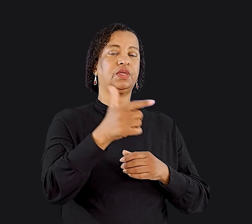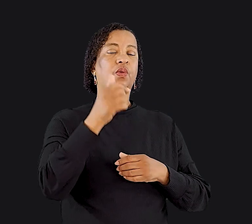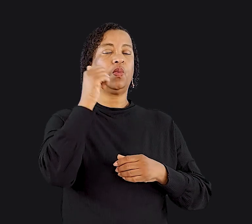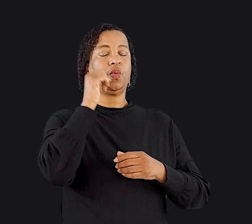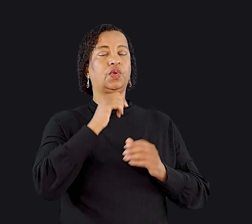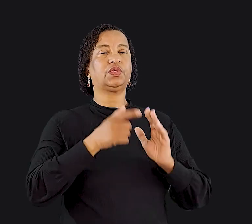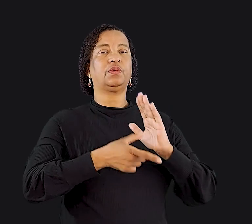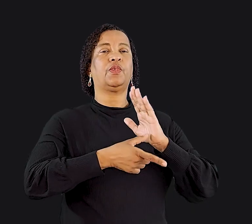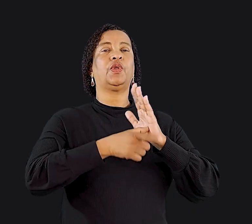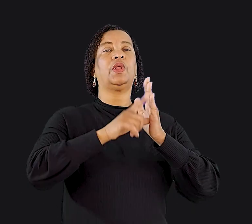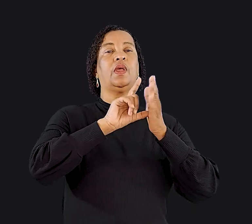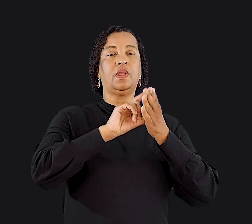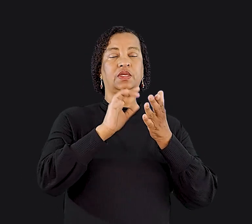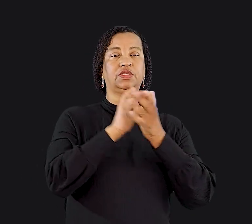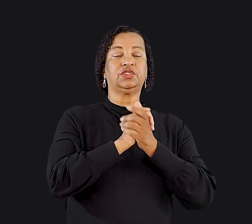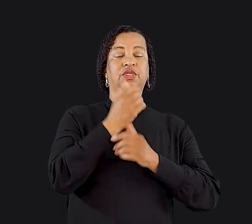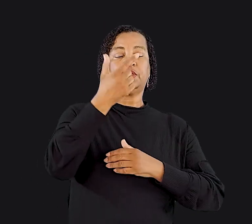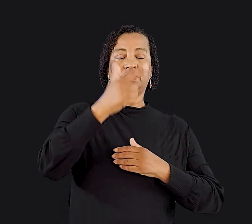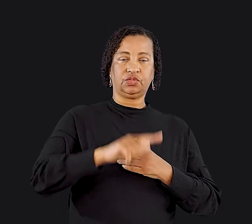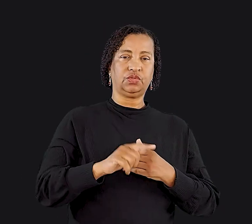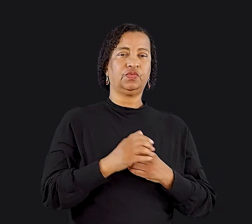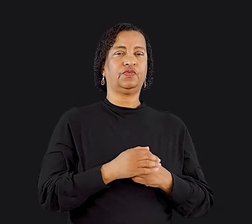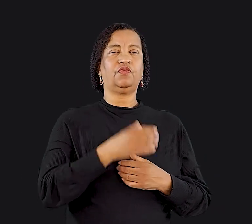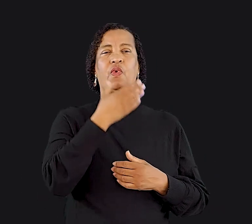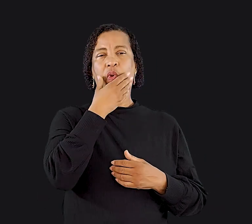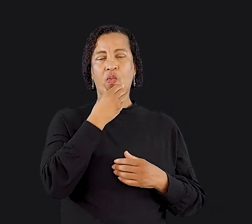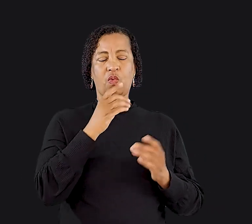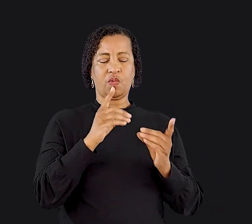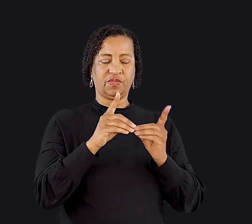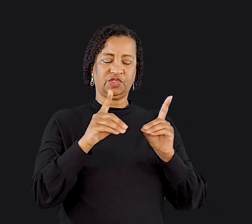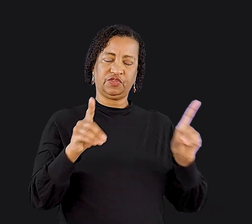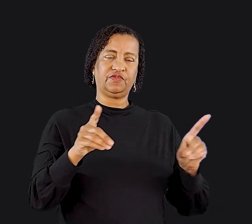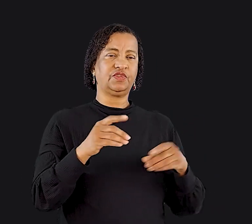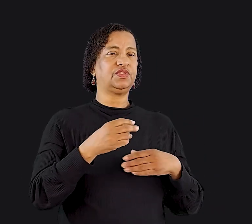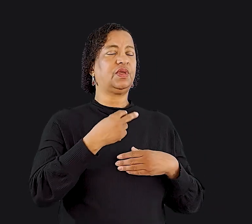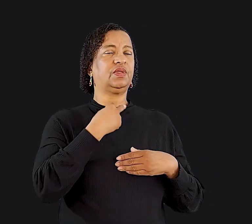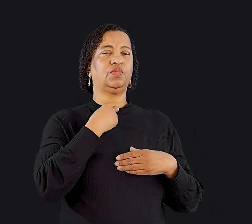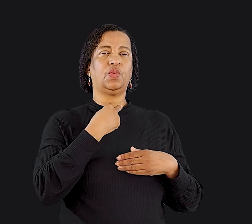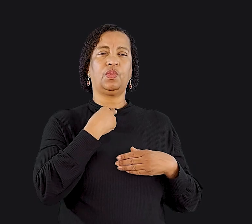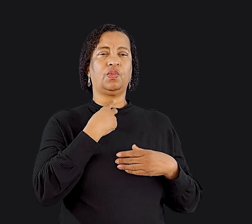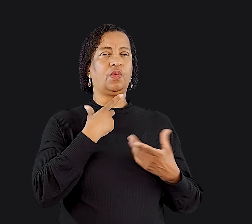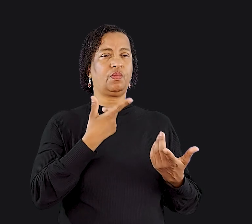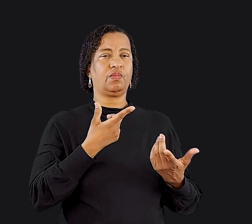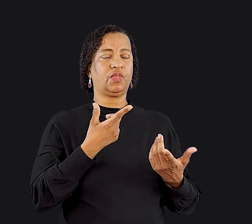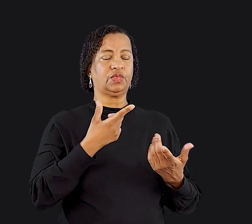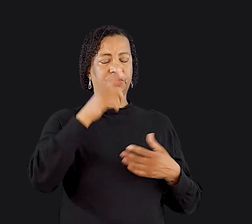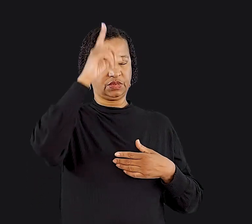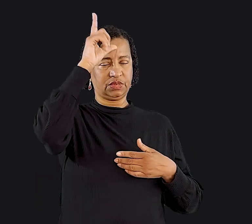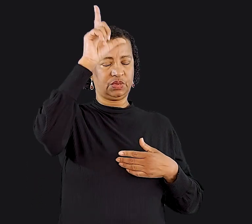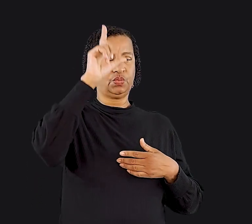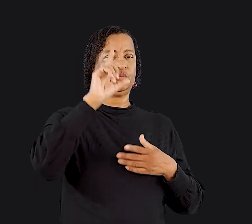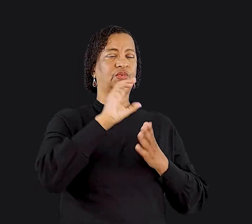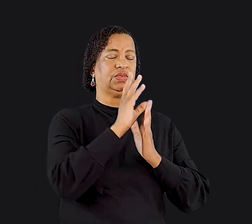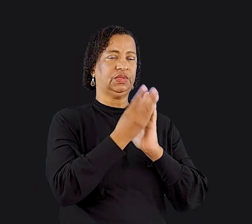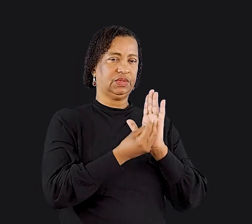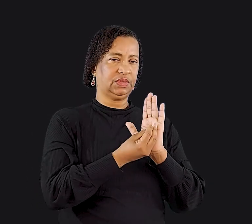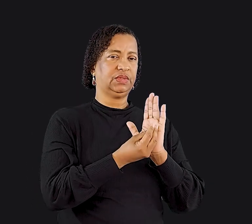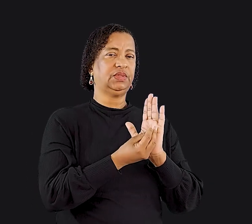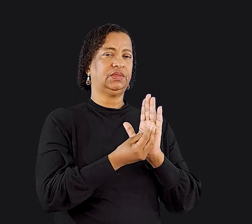mulher antes da atual, ou seja, um homem divorciado não poderia ser um oficial da igreja. Se estudarmos